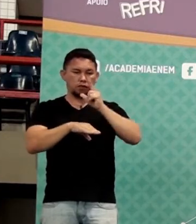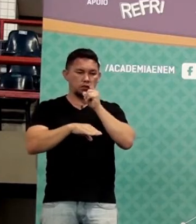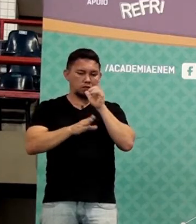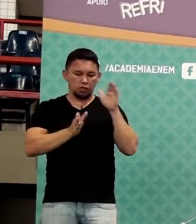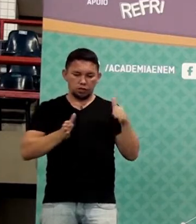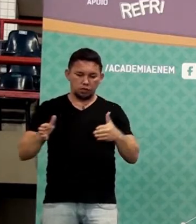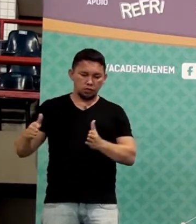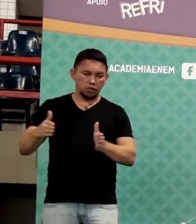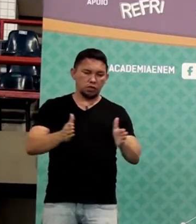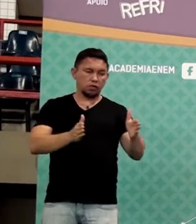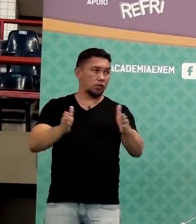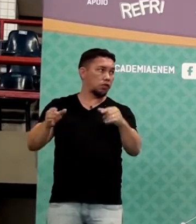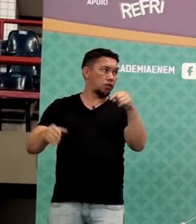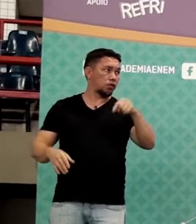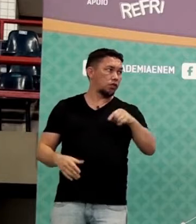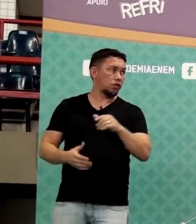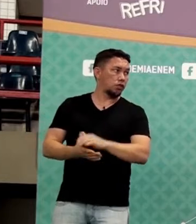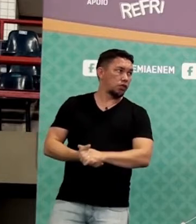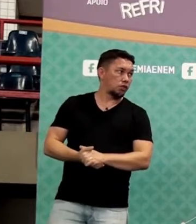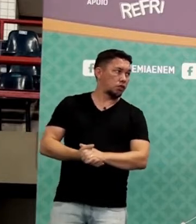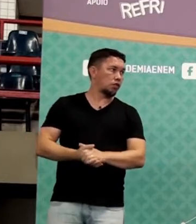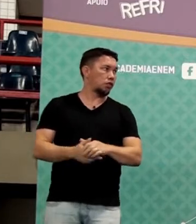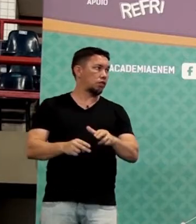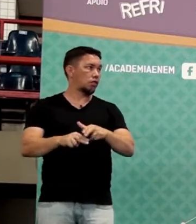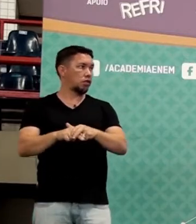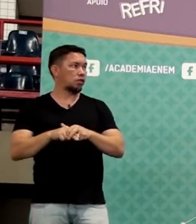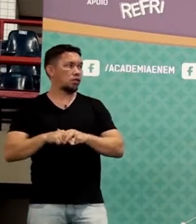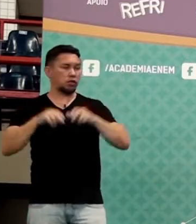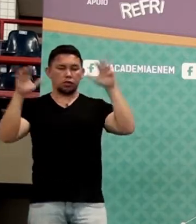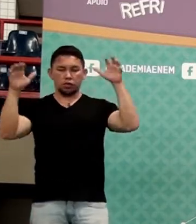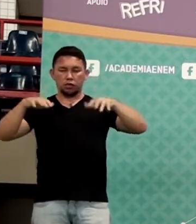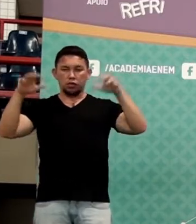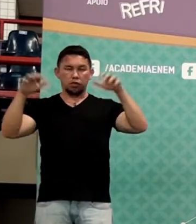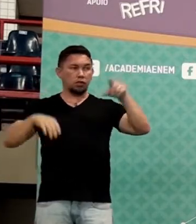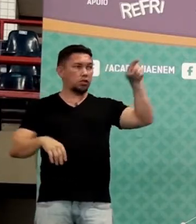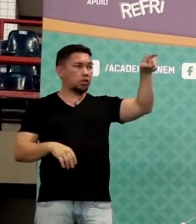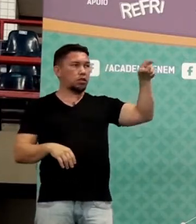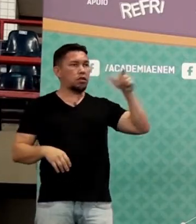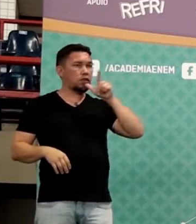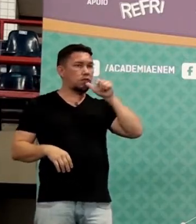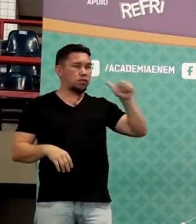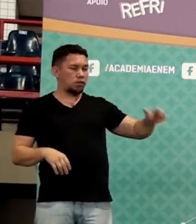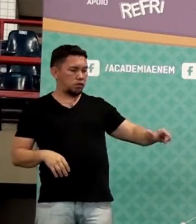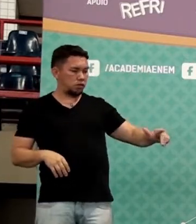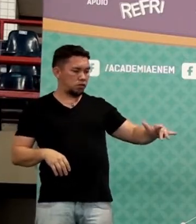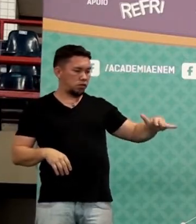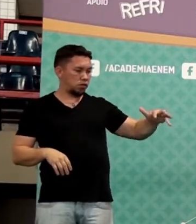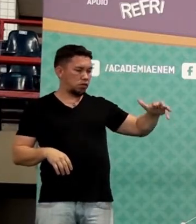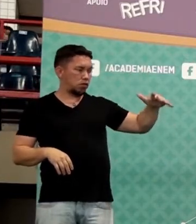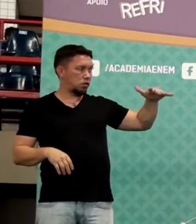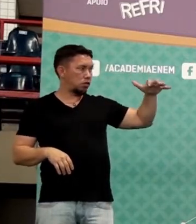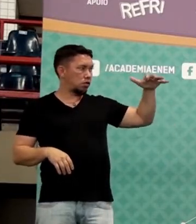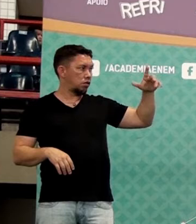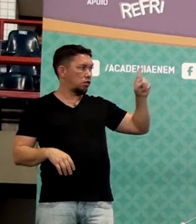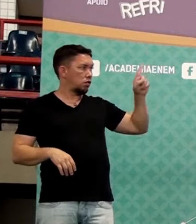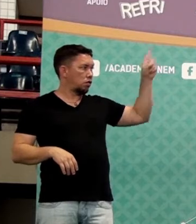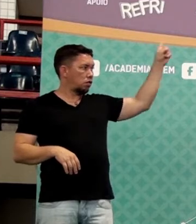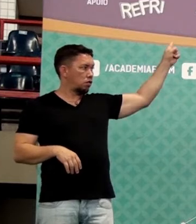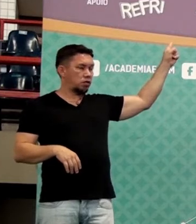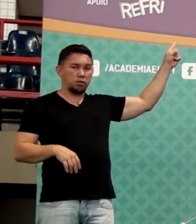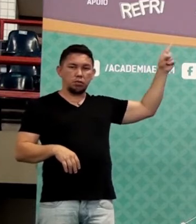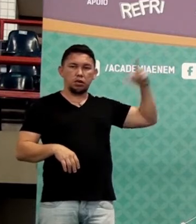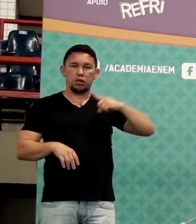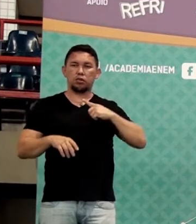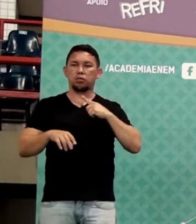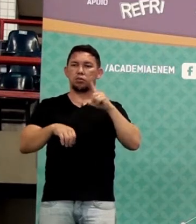de um rio. Por isso que quando chove, ali embaixo fica tudo alagado. Esse rio, ele ia bater na leste-oeste. Aí